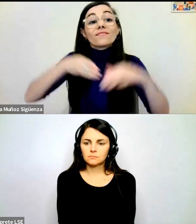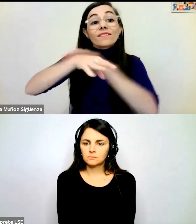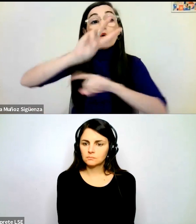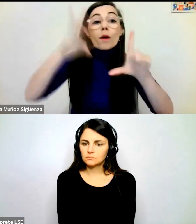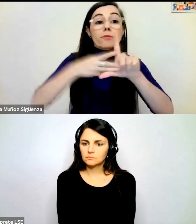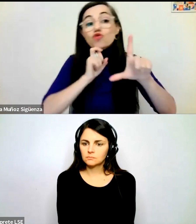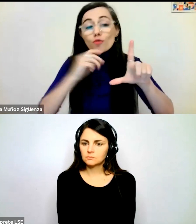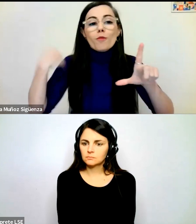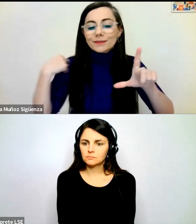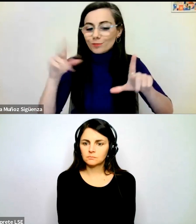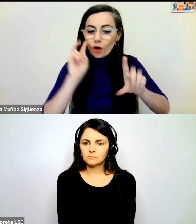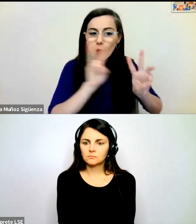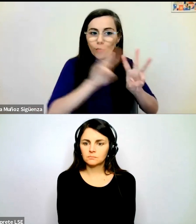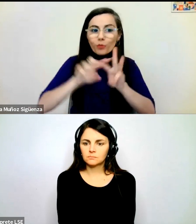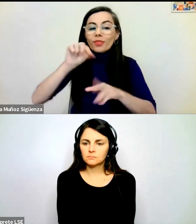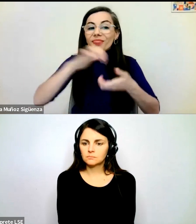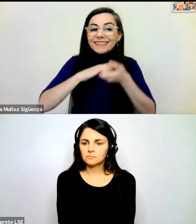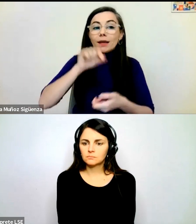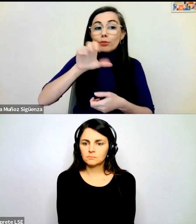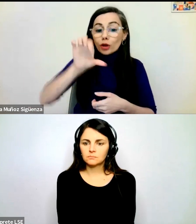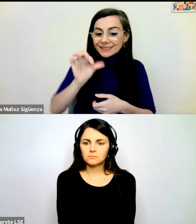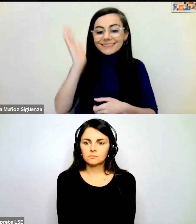trabajaremos a lo largo del año 2024.